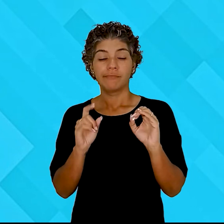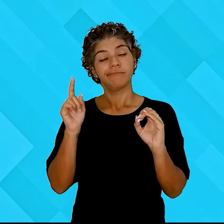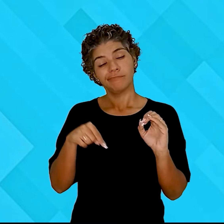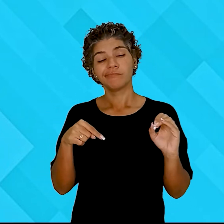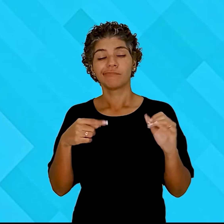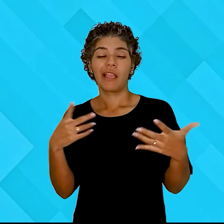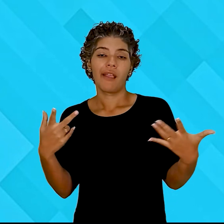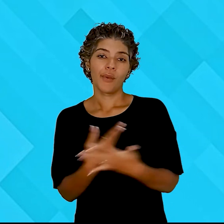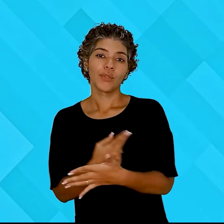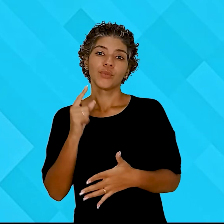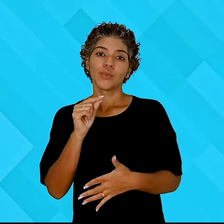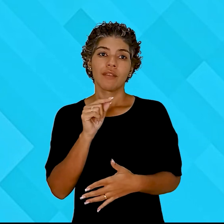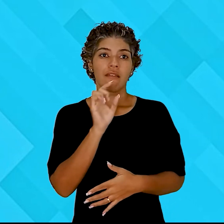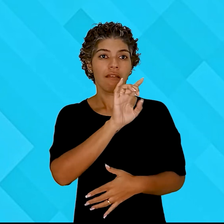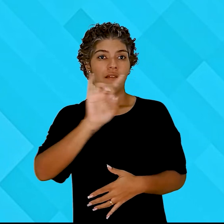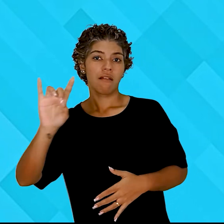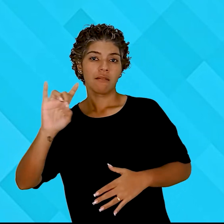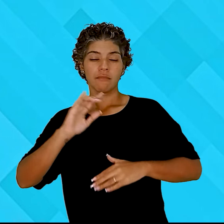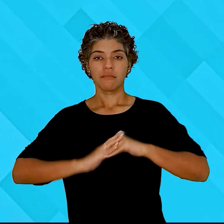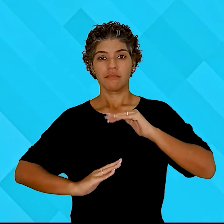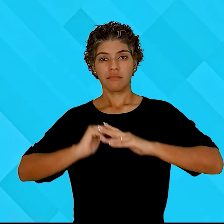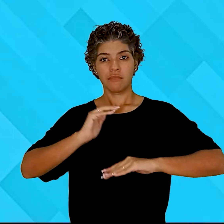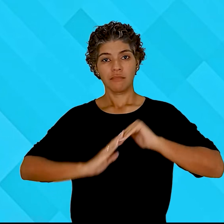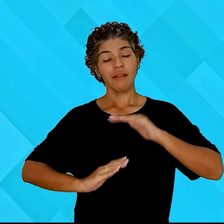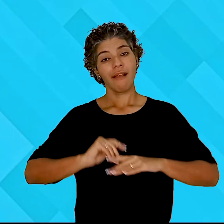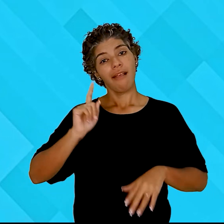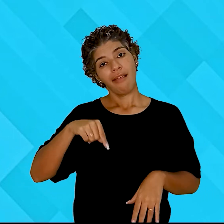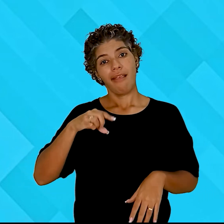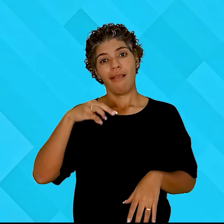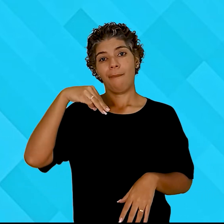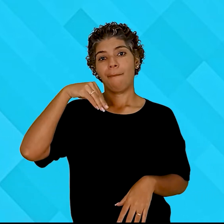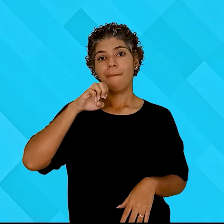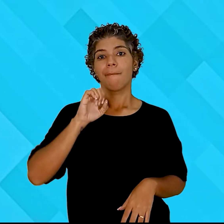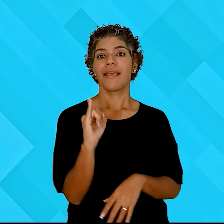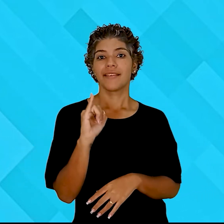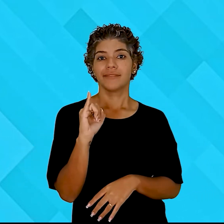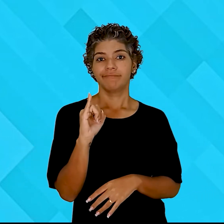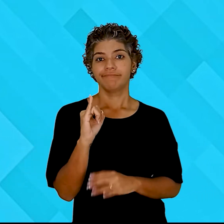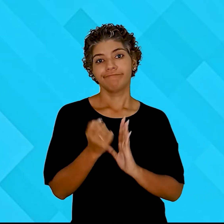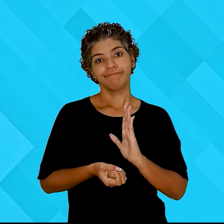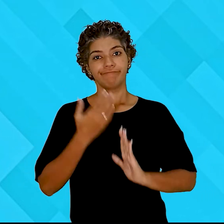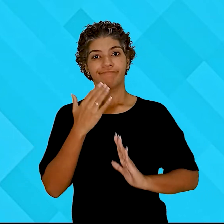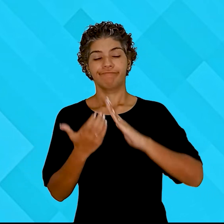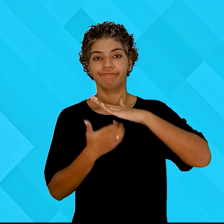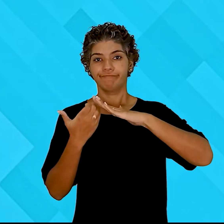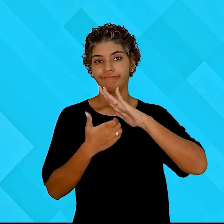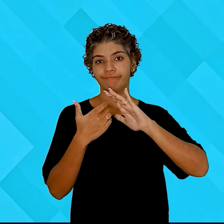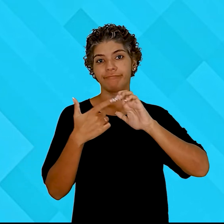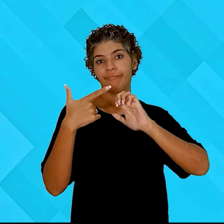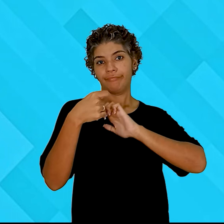produtores culturais adquirissem e se tornassem microempreendedores individuais. Então, eu diria que a importância da